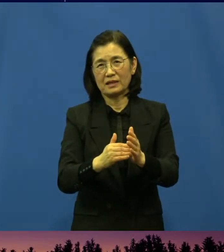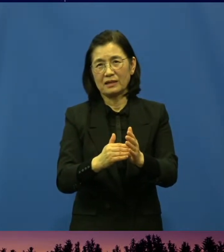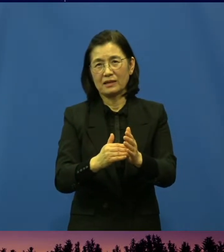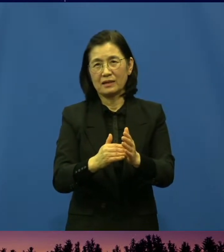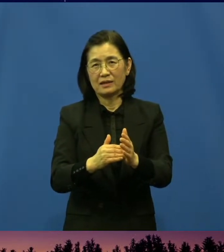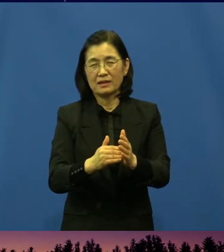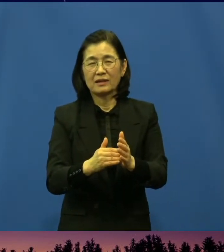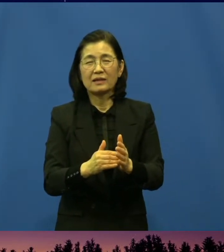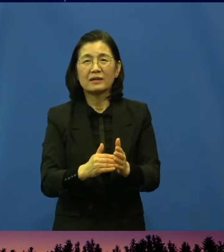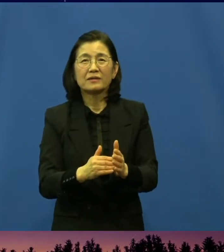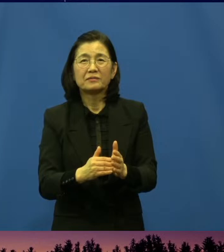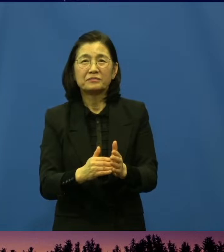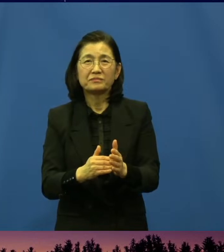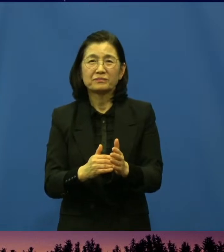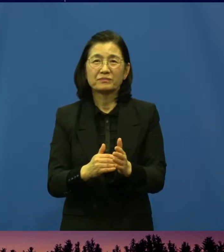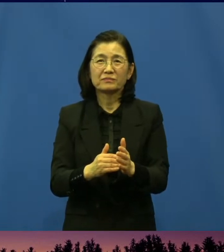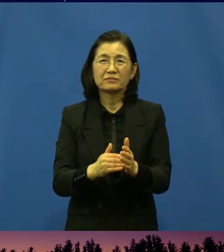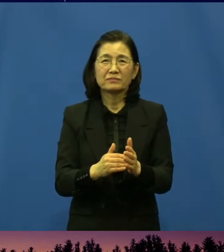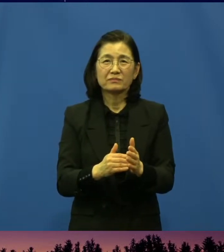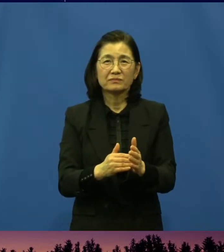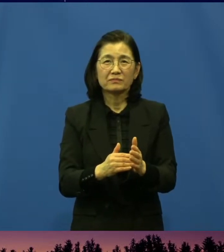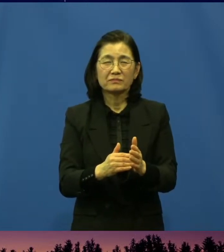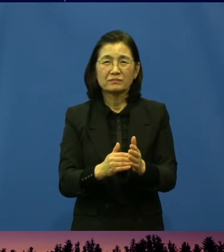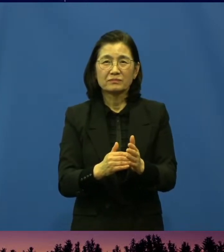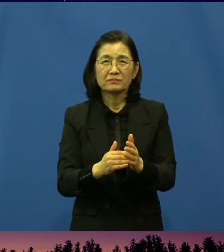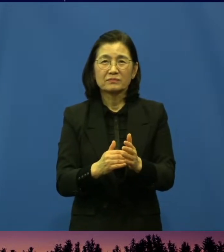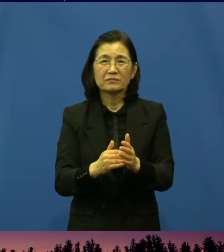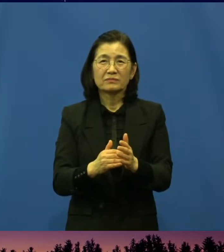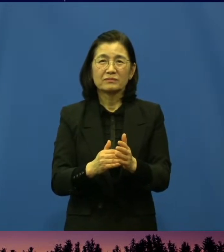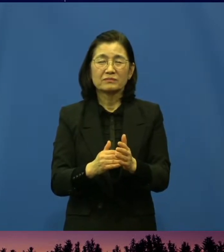이건 실수했지.